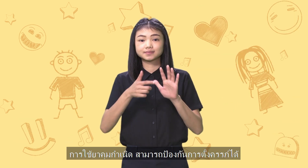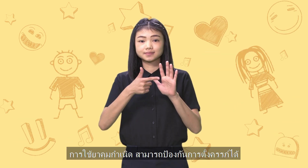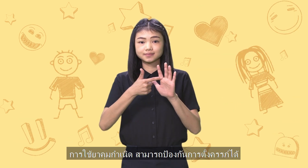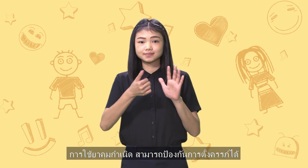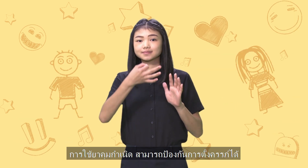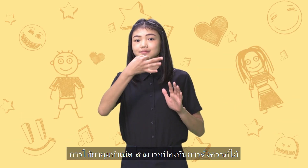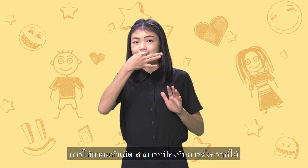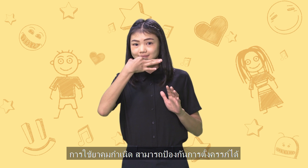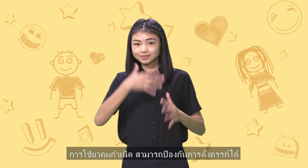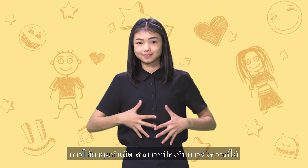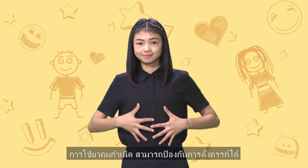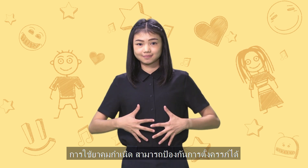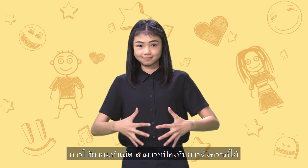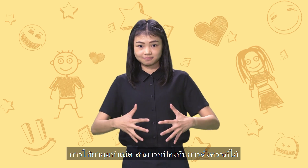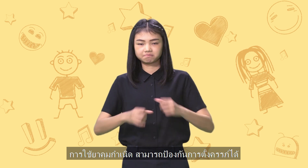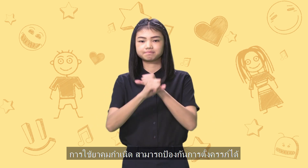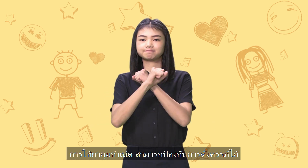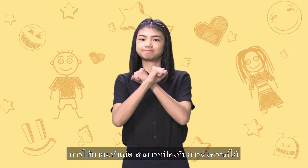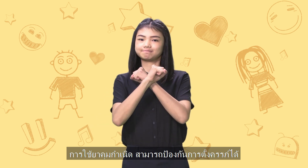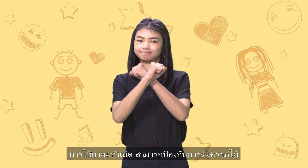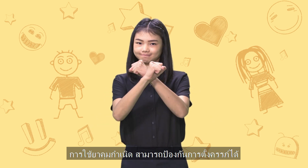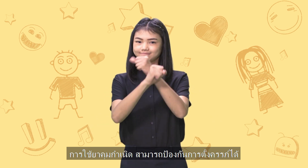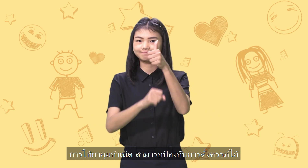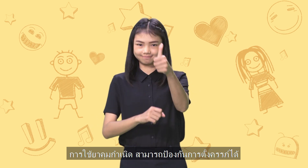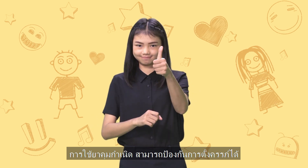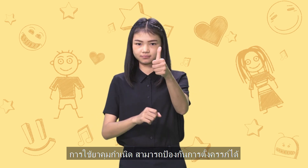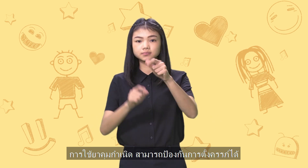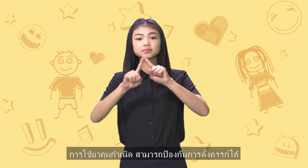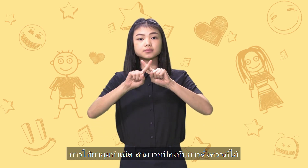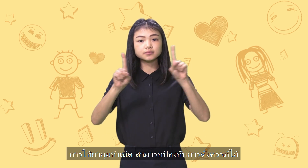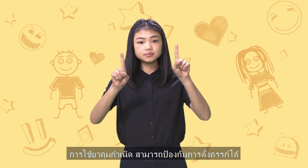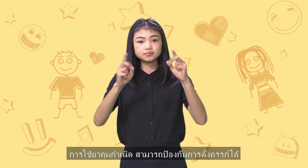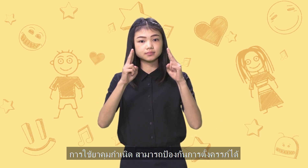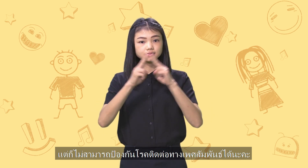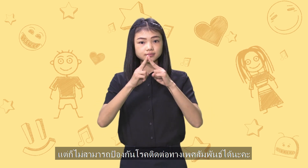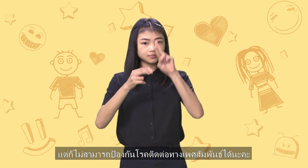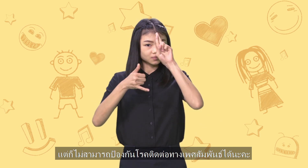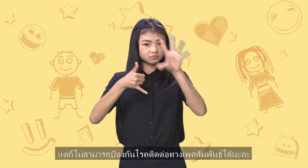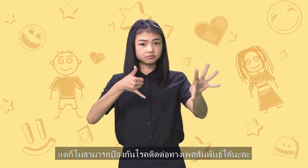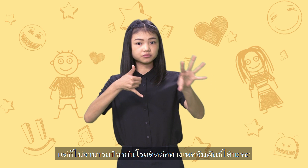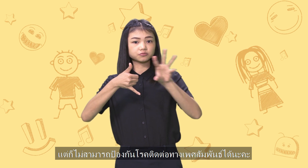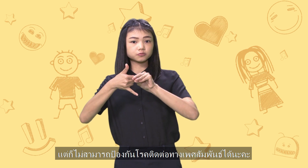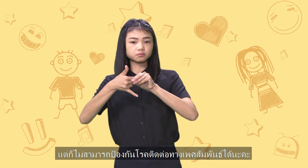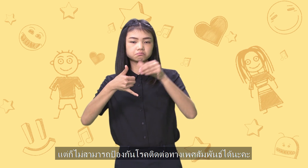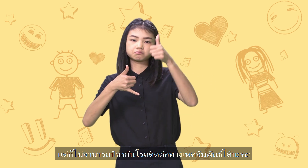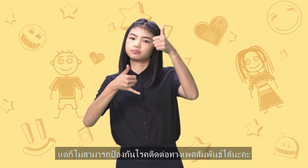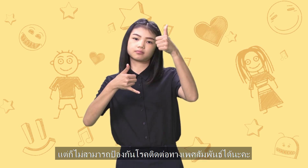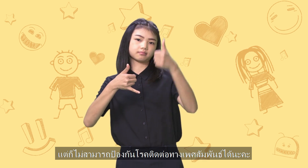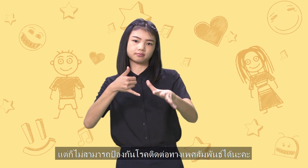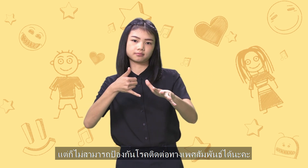การใช้ยาคุมกำเนิดสามารถป้องกันการตั้งครรภ์ได้แต่ก็ไม่สามารถป้องกันโรคติดต่อทางเพศสั